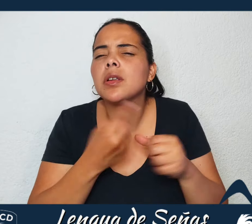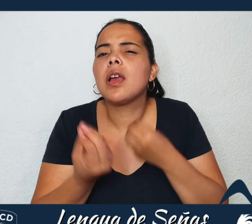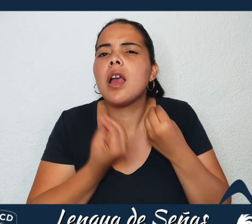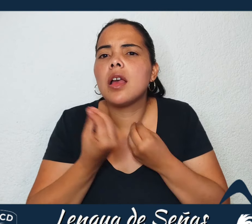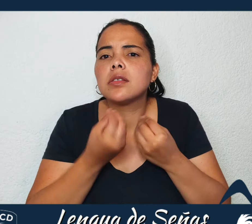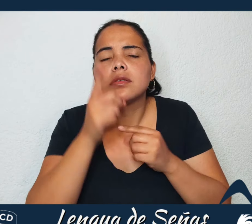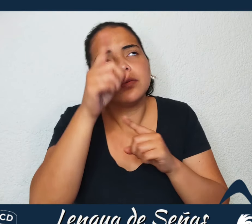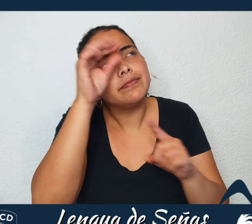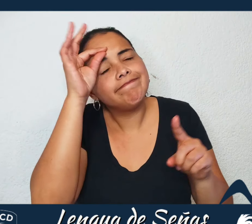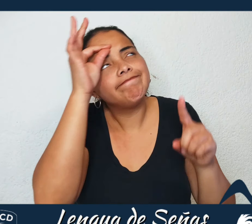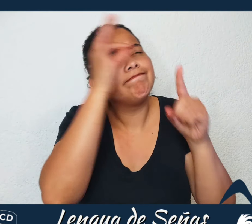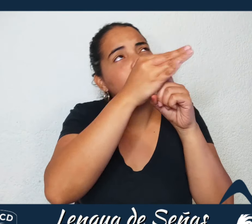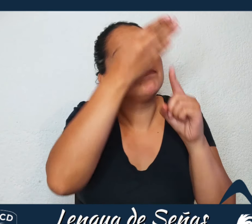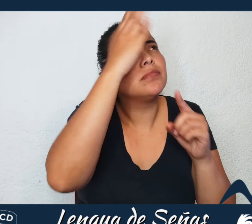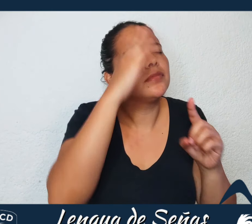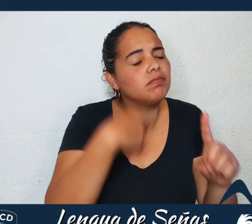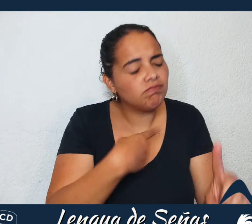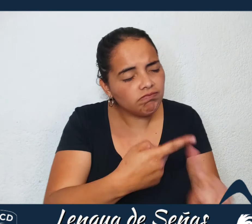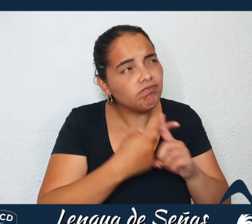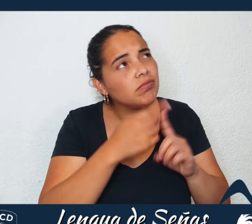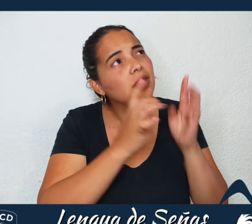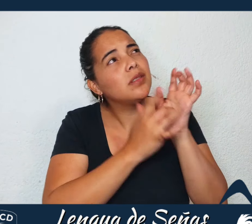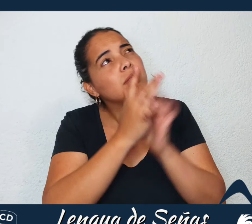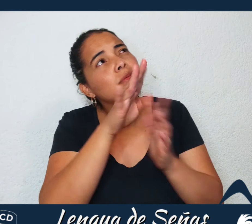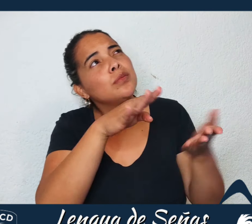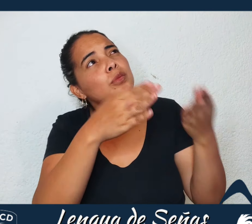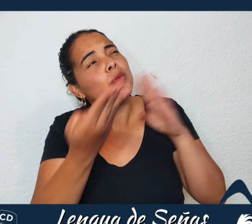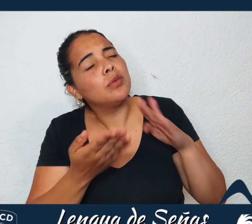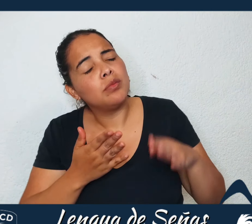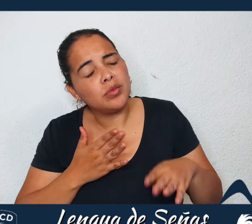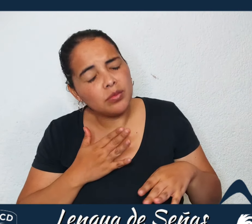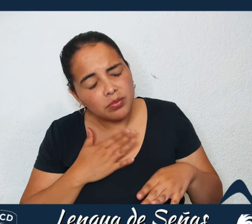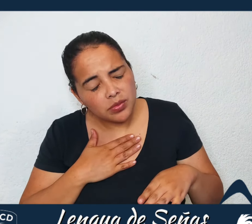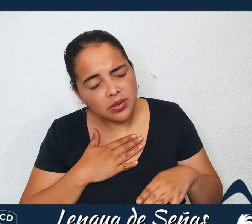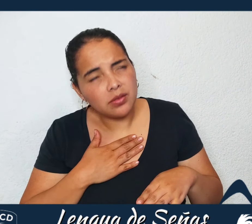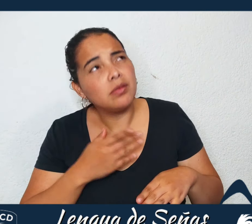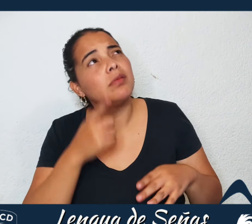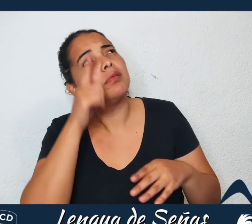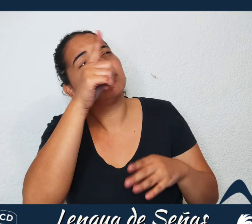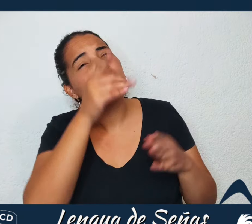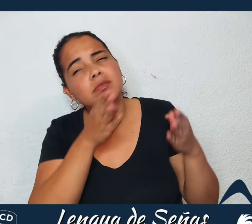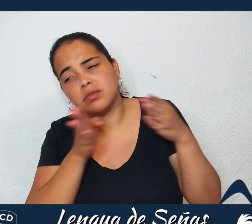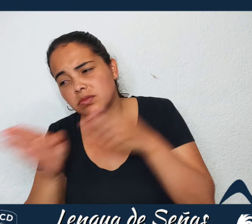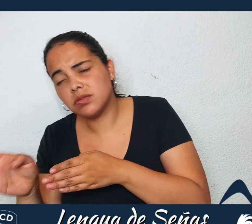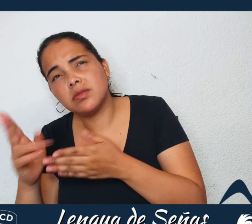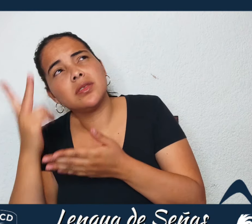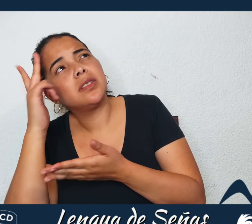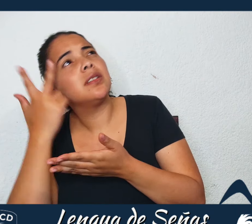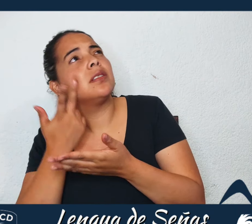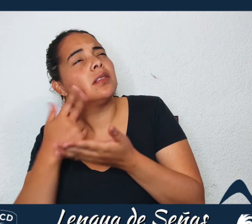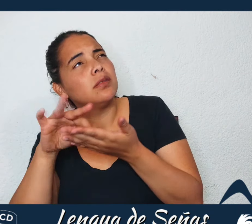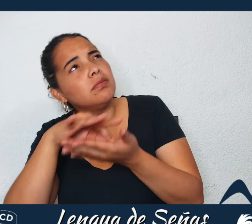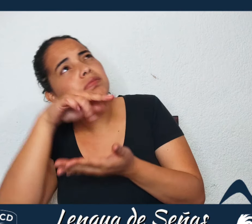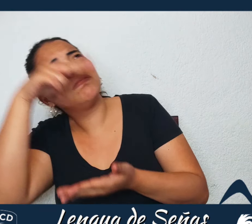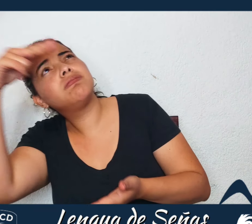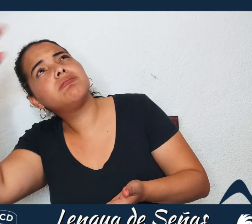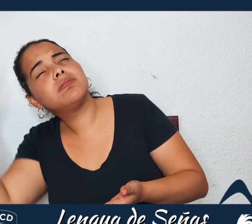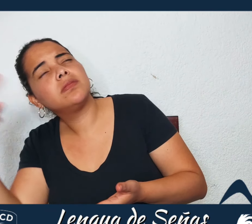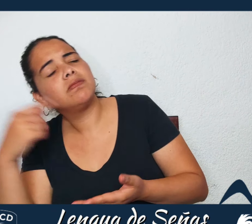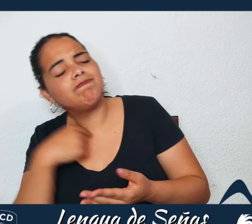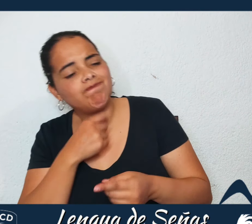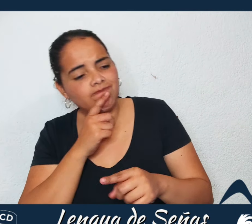esperanza en que en Cristo murió conforme a las Escrituras, que fue sepultado y que